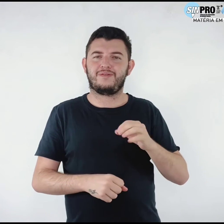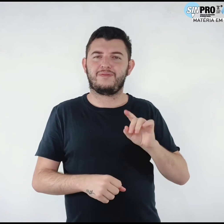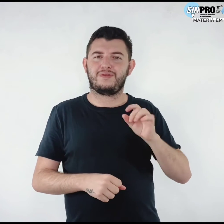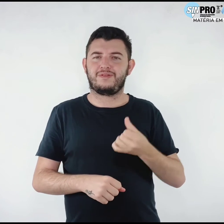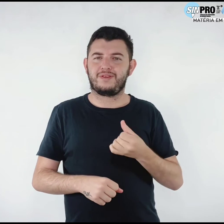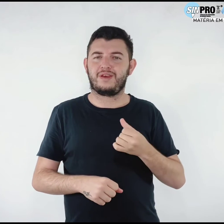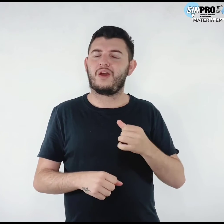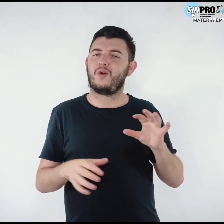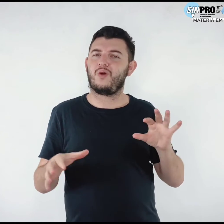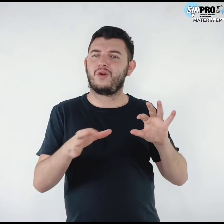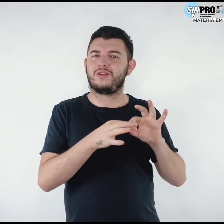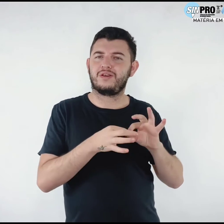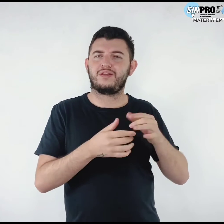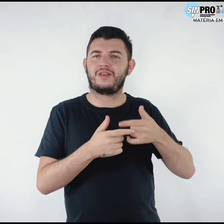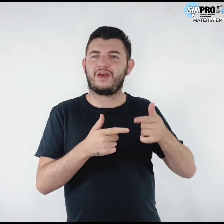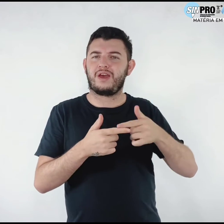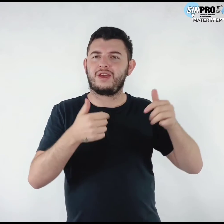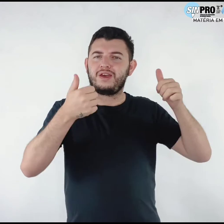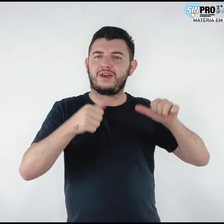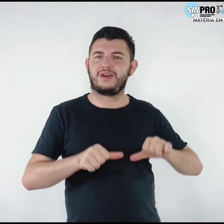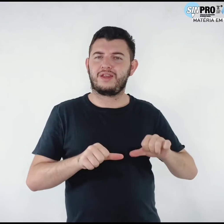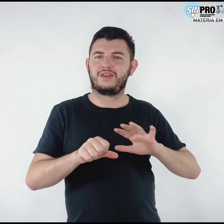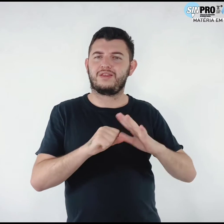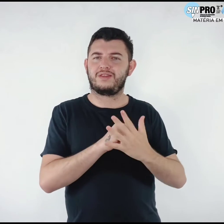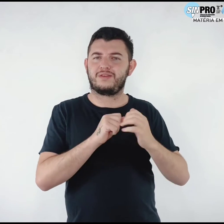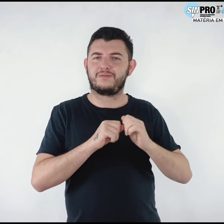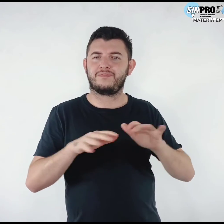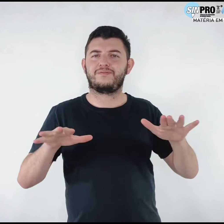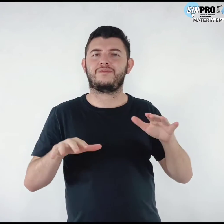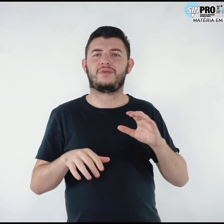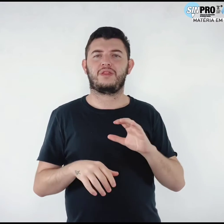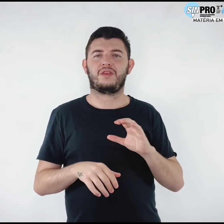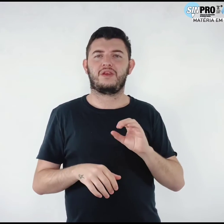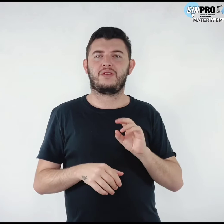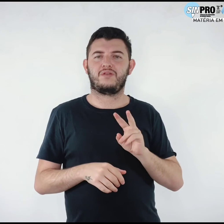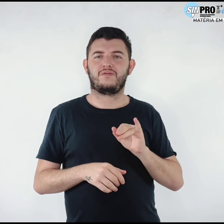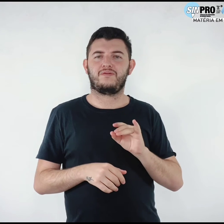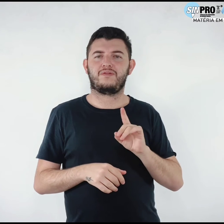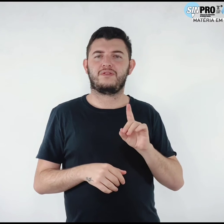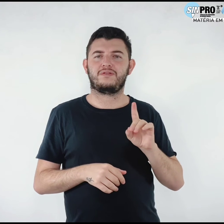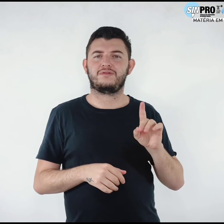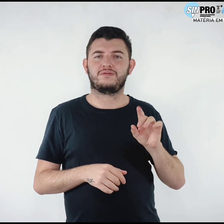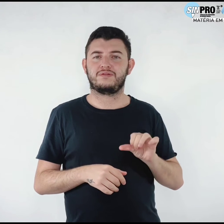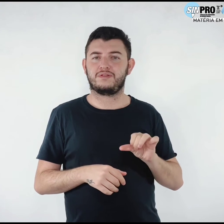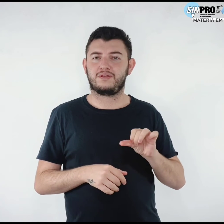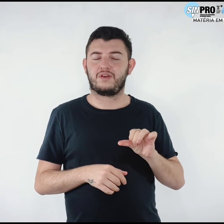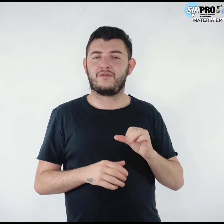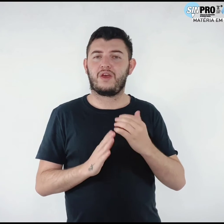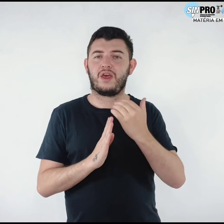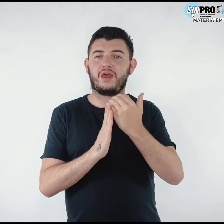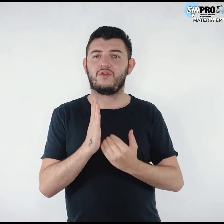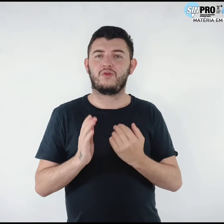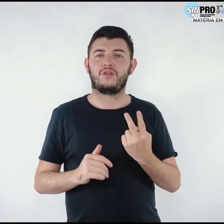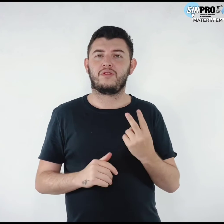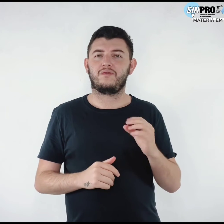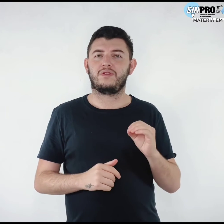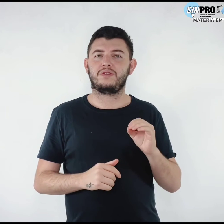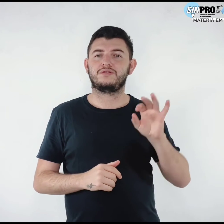da Covid-19, já reduziu entre 20% e